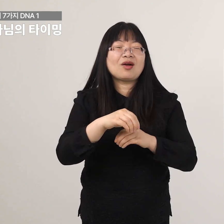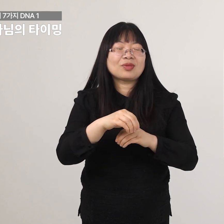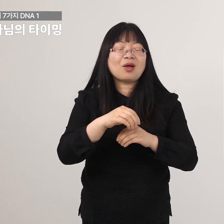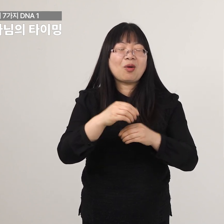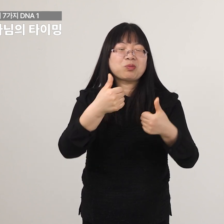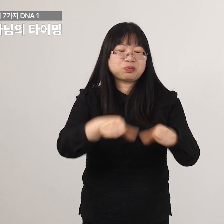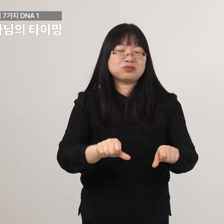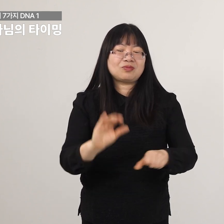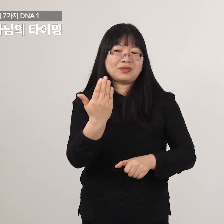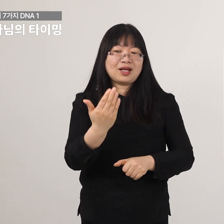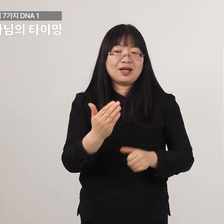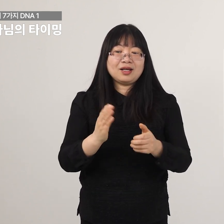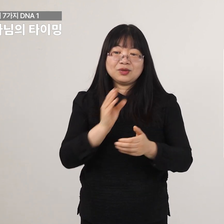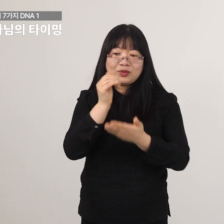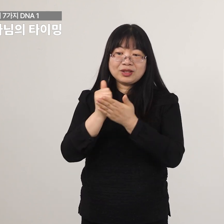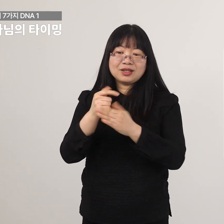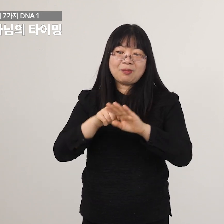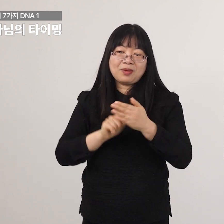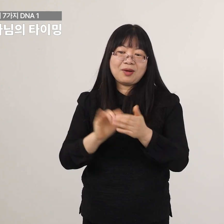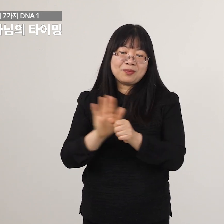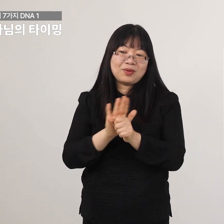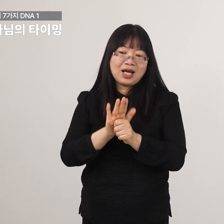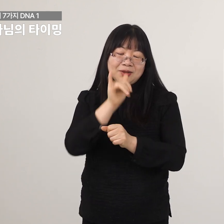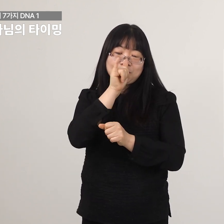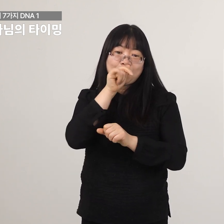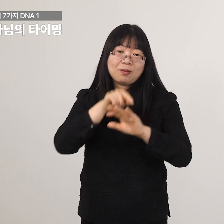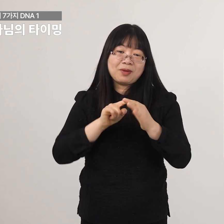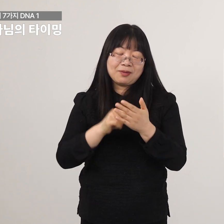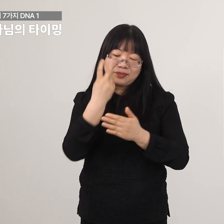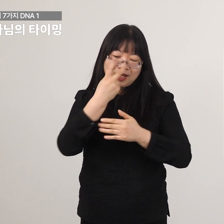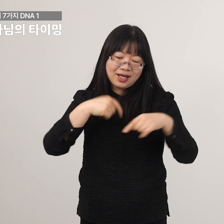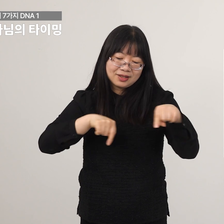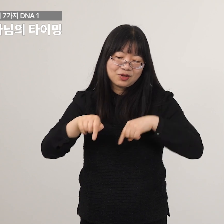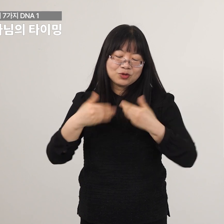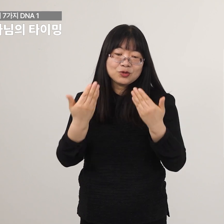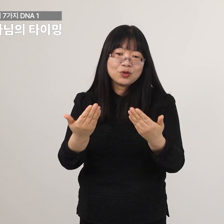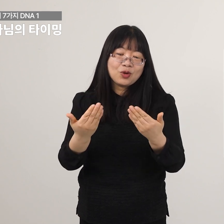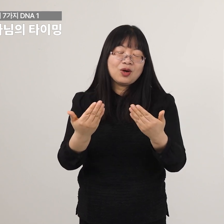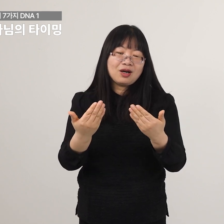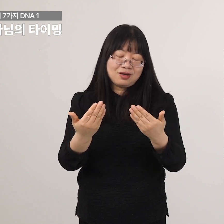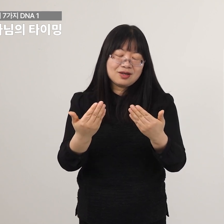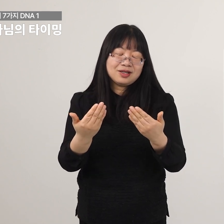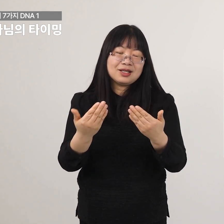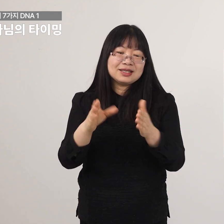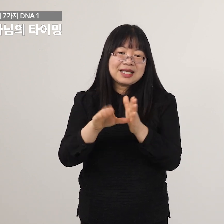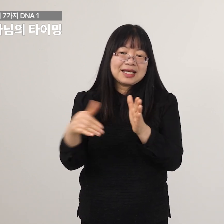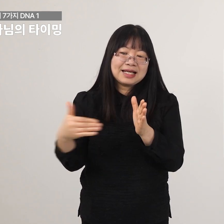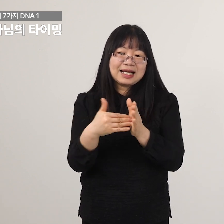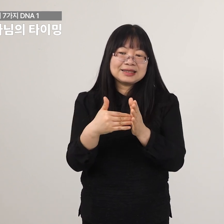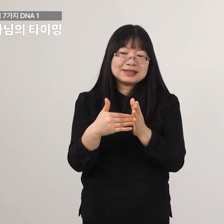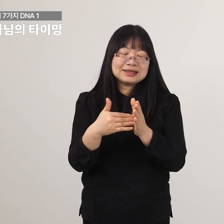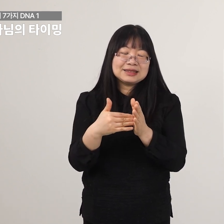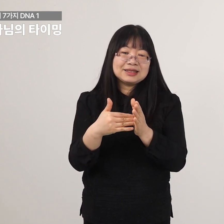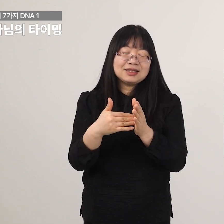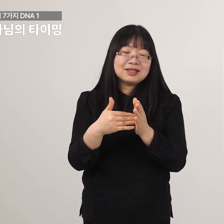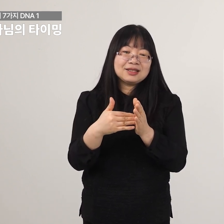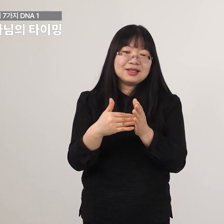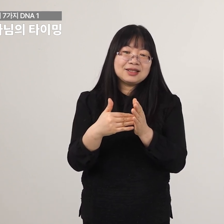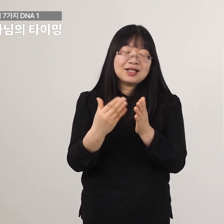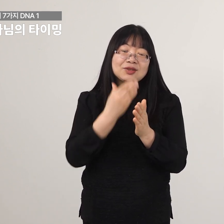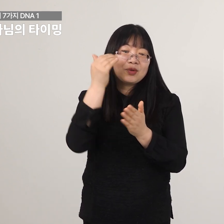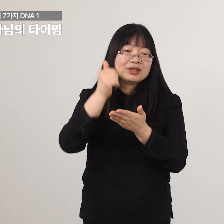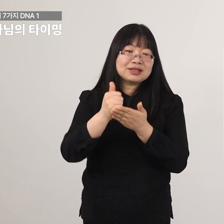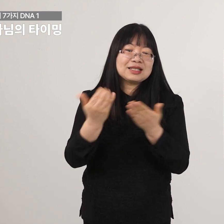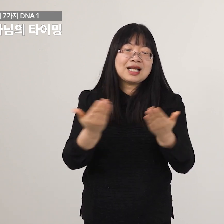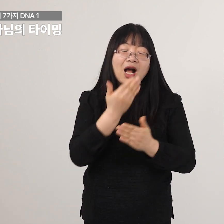성령께서 마음을 풀어주시고 마음을 다스려 주시고 만져주시고 하도록까지 조금 그분이